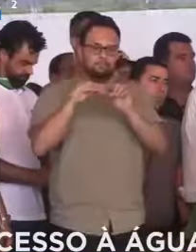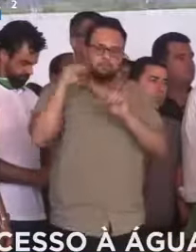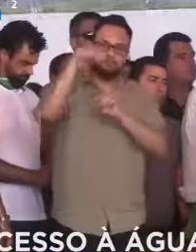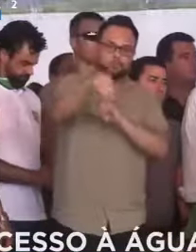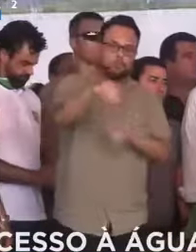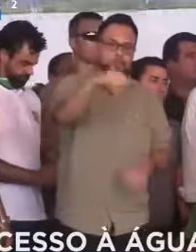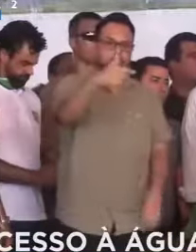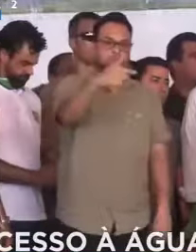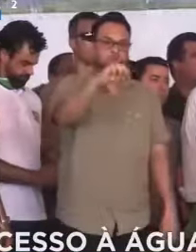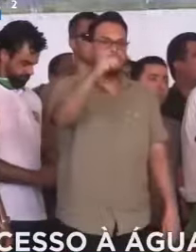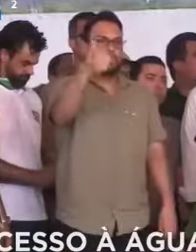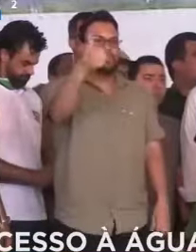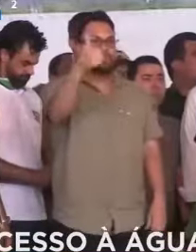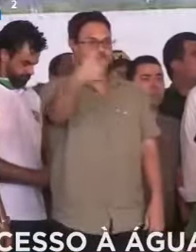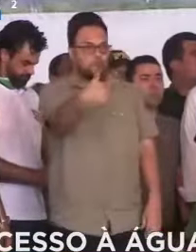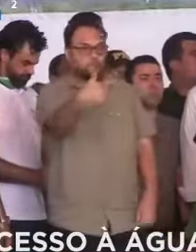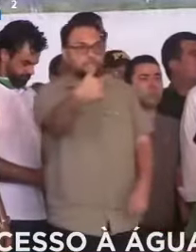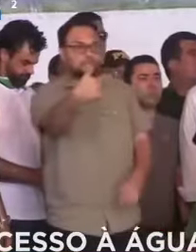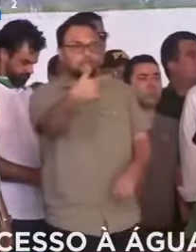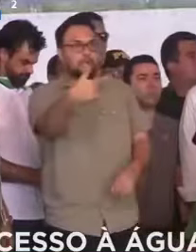Assumimos em 2019,